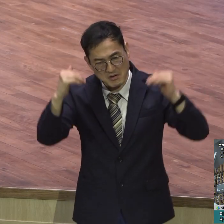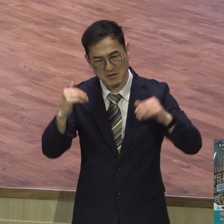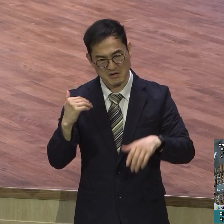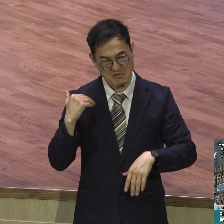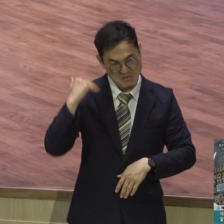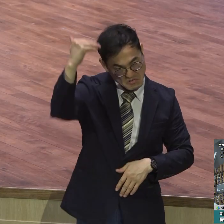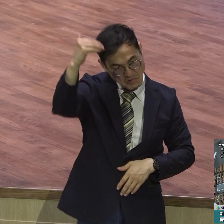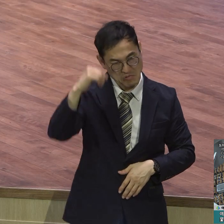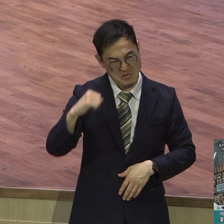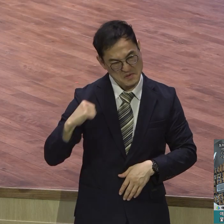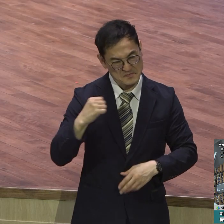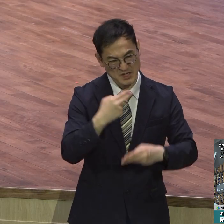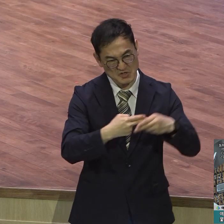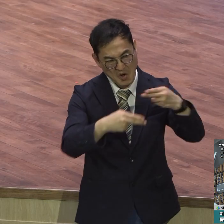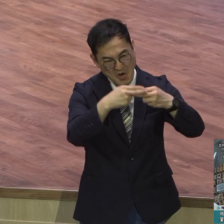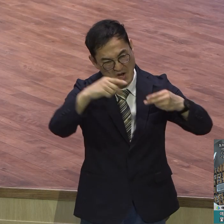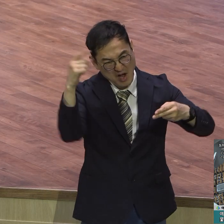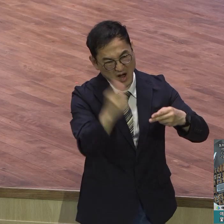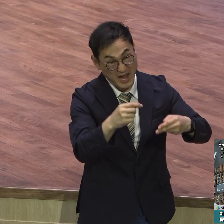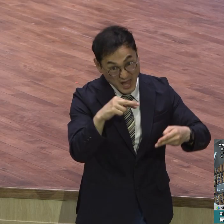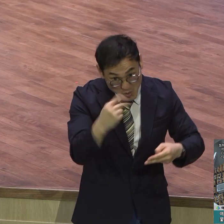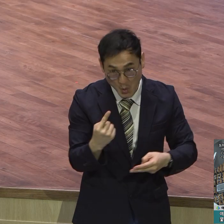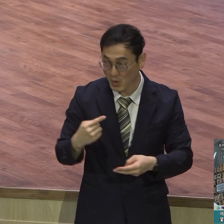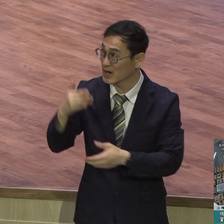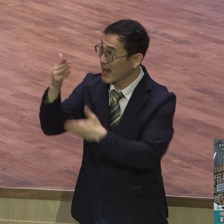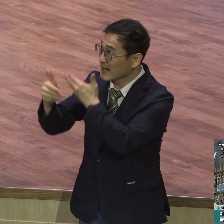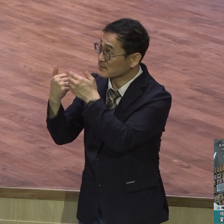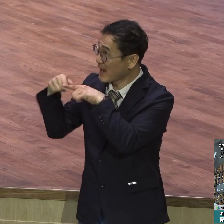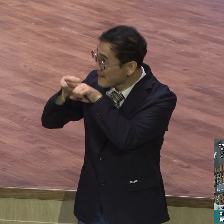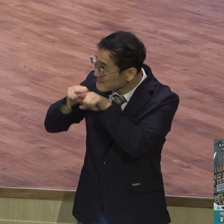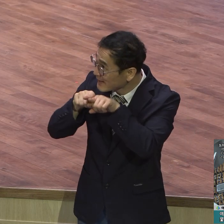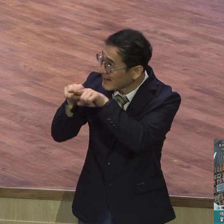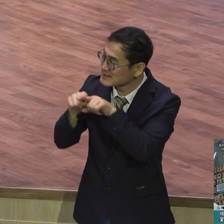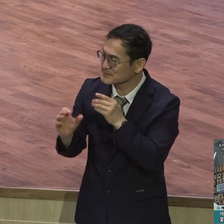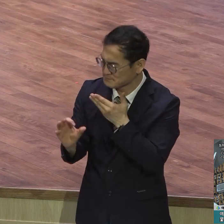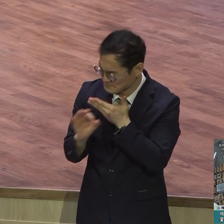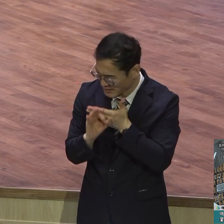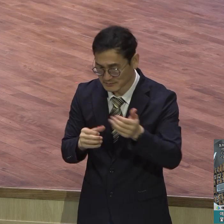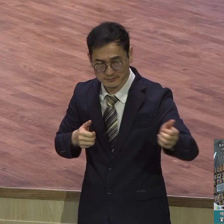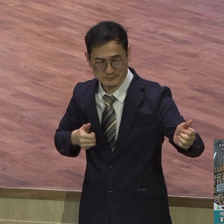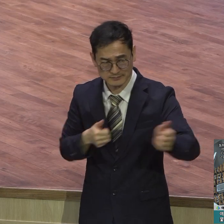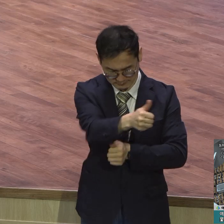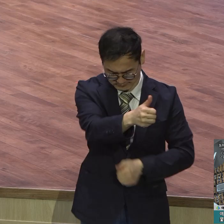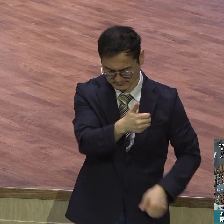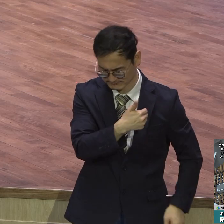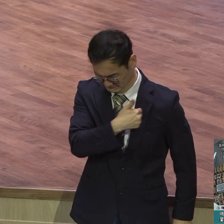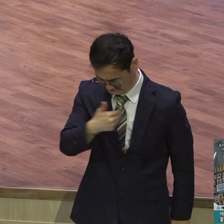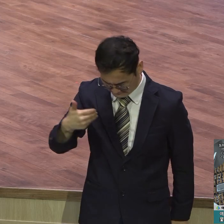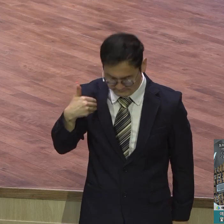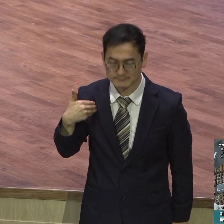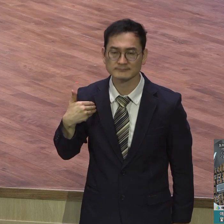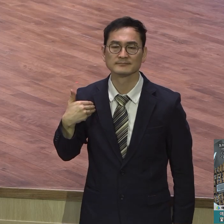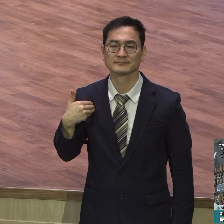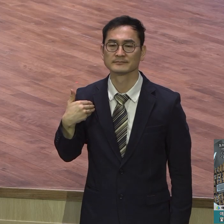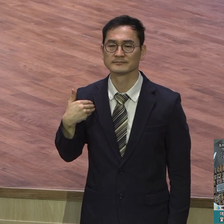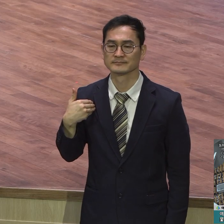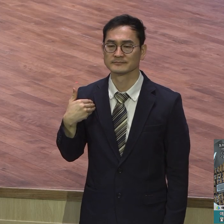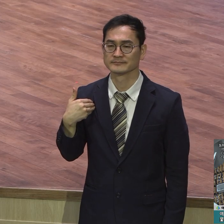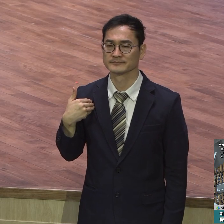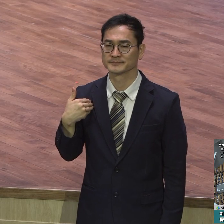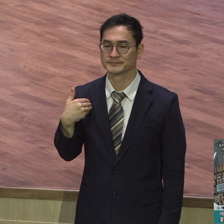견고할지라도 요하께서 나와 함께 하시면 이게 중요합니다 요하께서 나와 함께 하시면 내가 요하께서